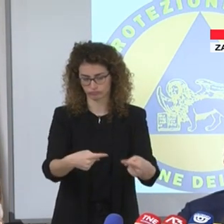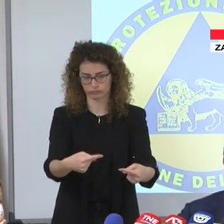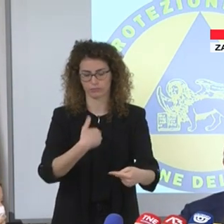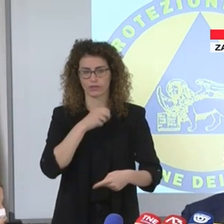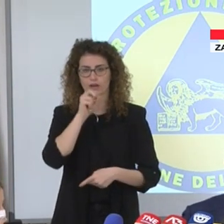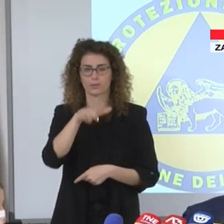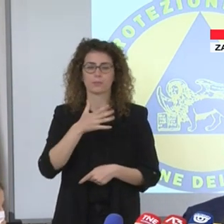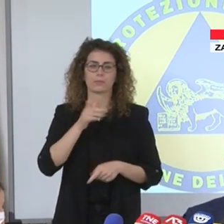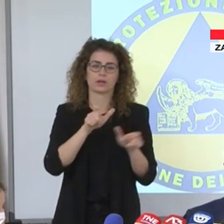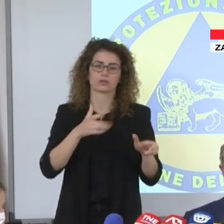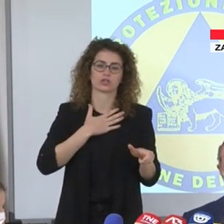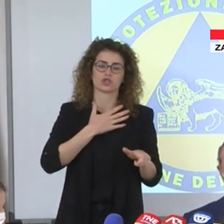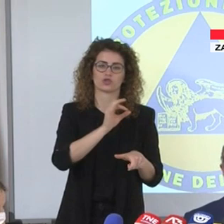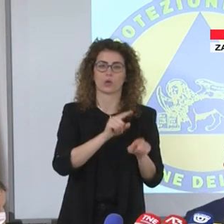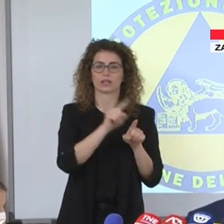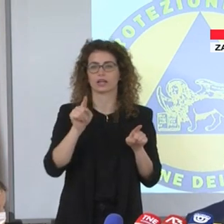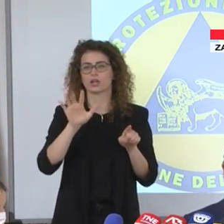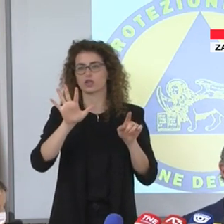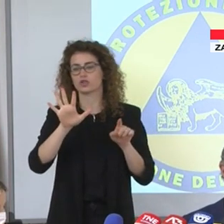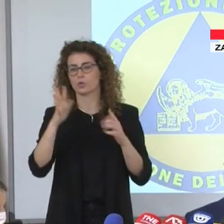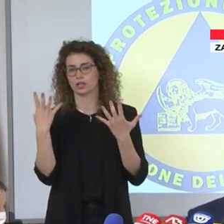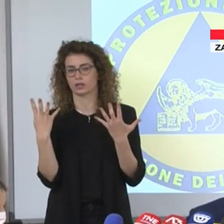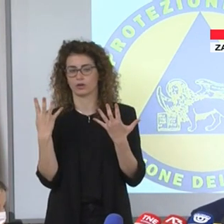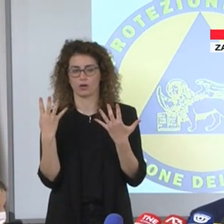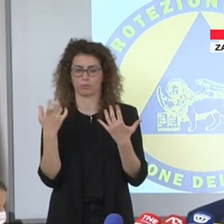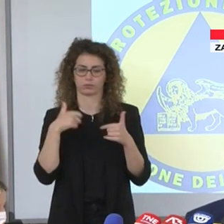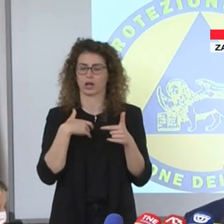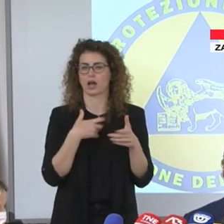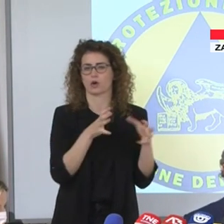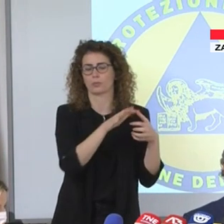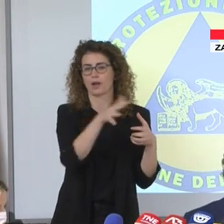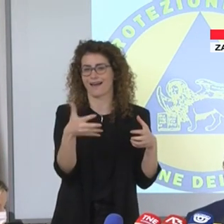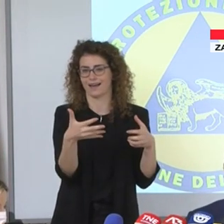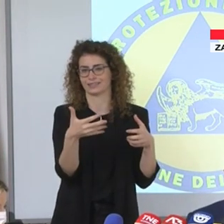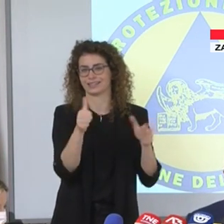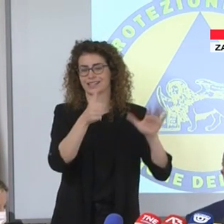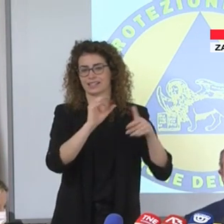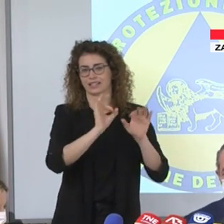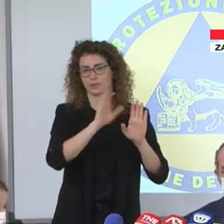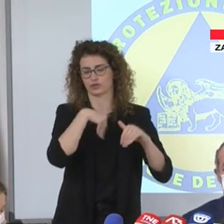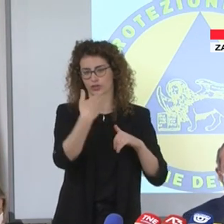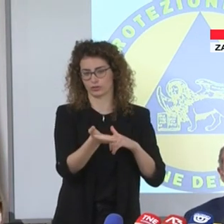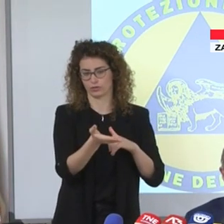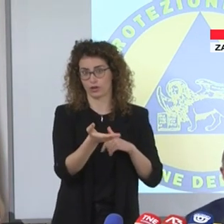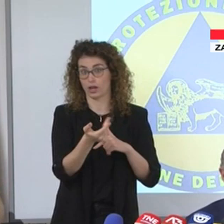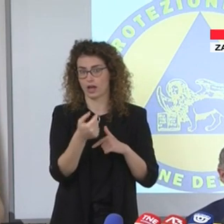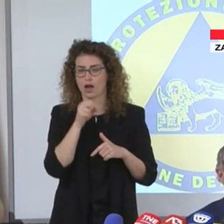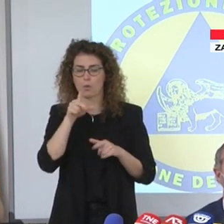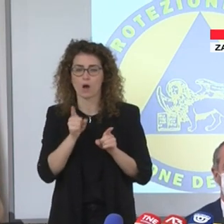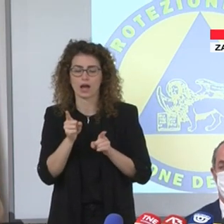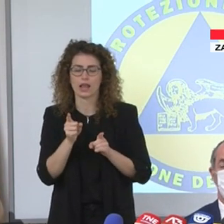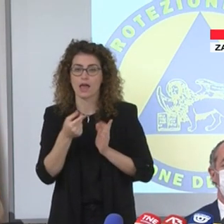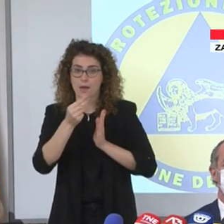che faccio ai 50-59, visto che le altre categorie sono tutte sopra il 70% poi alla fine, è di correre nella